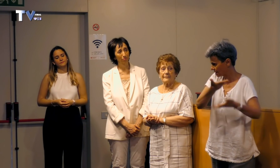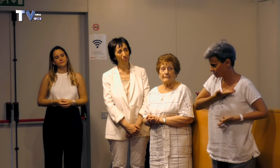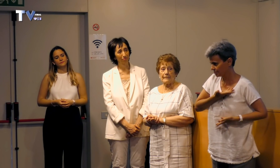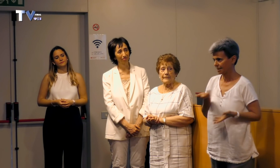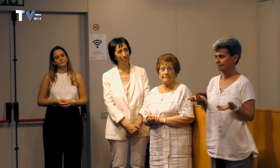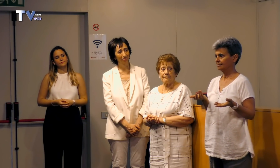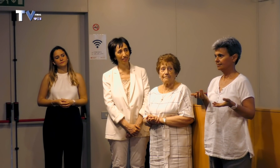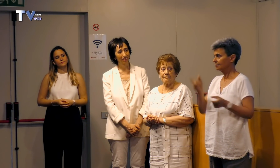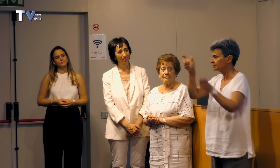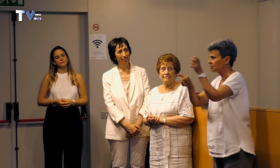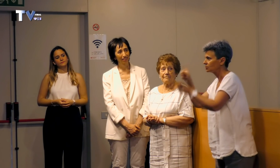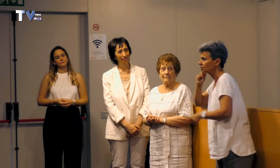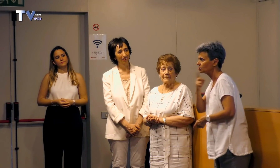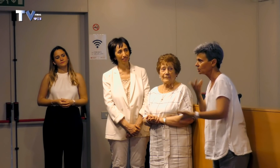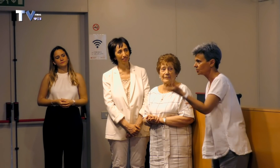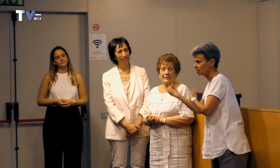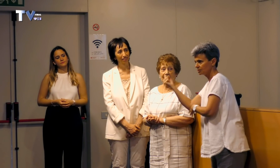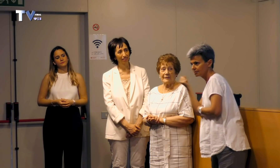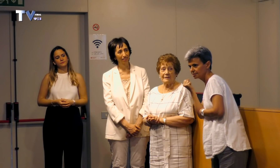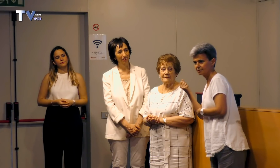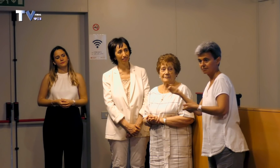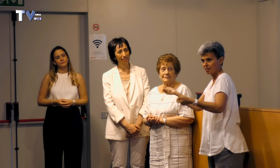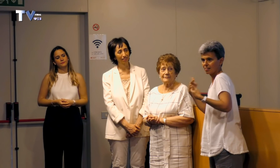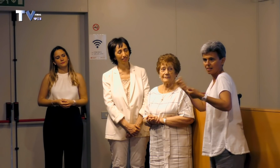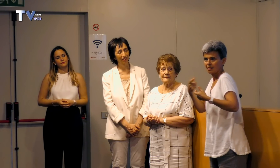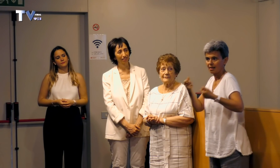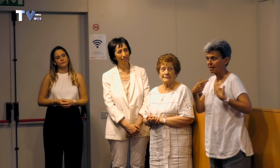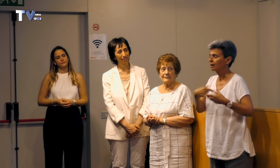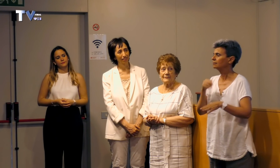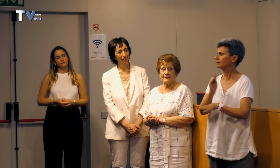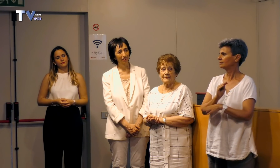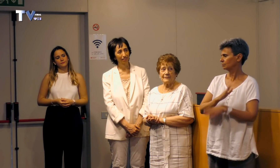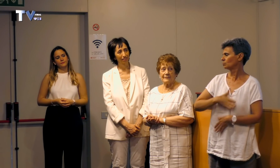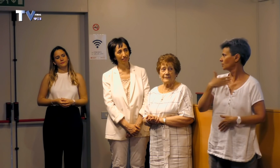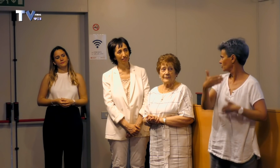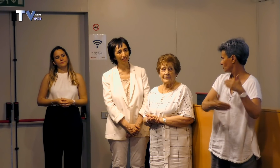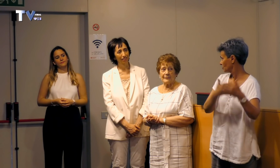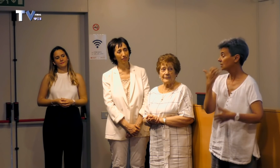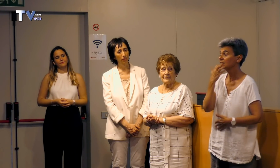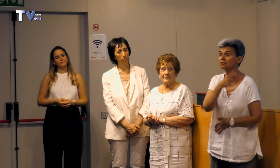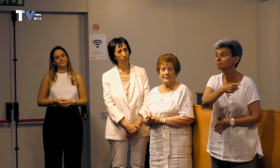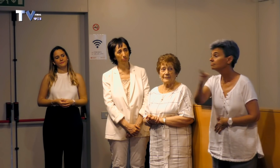L'estic també molt agraïda a totes les meus companys de feina, amb tot el recolzament de les persones sordes, i gràcies a tot